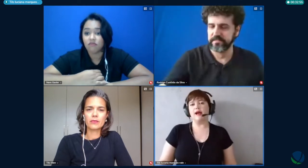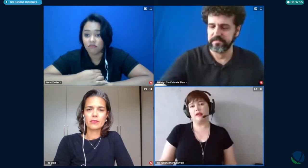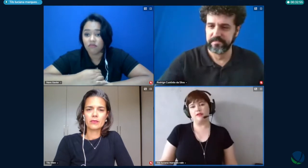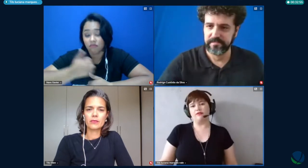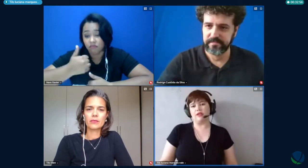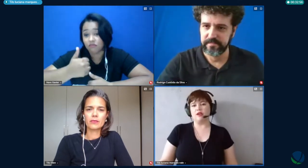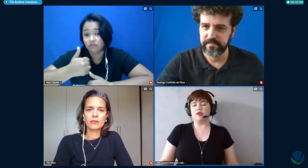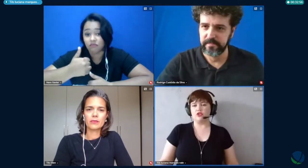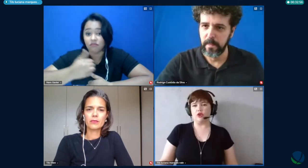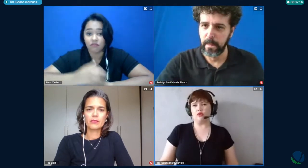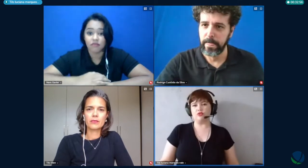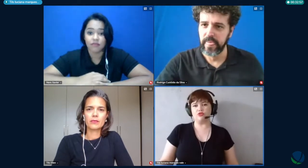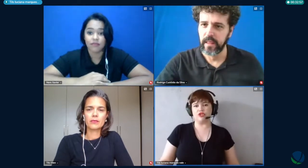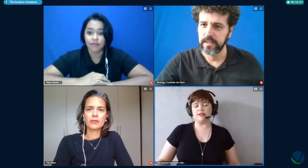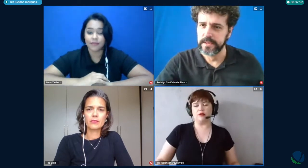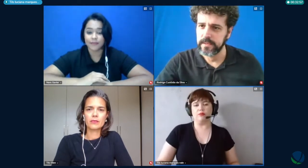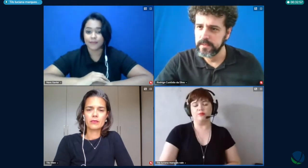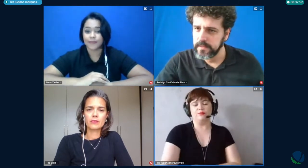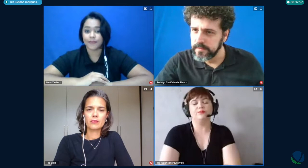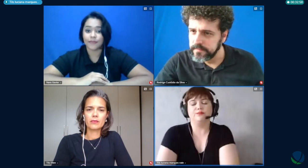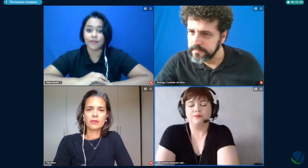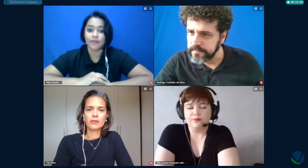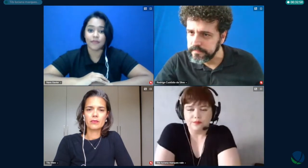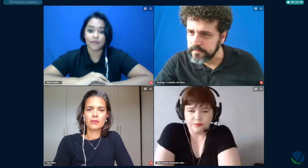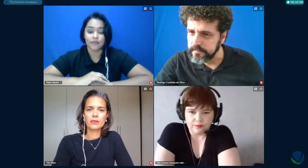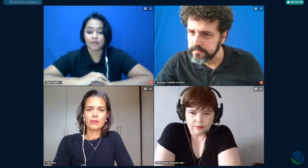a sala, enfim, só como sugestão.